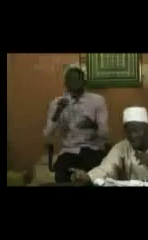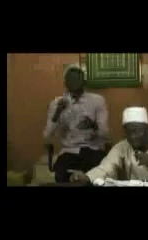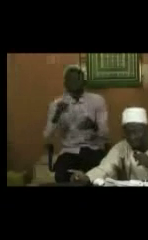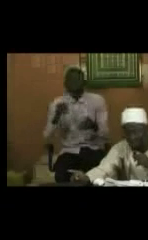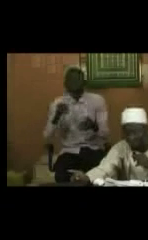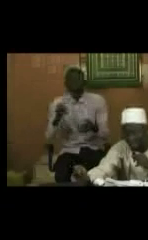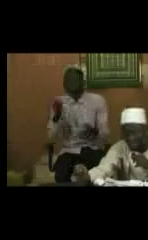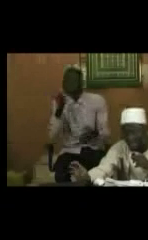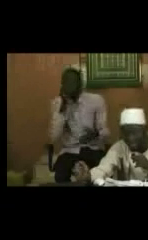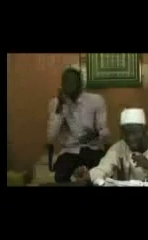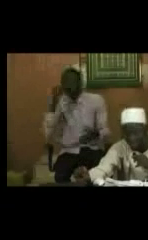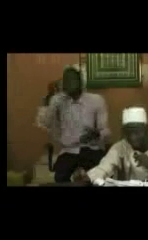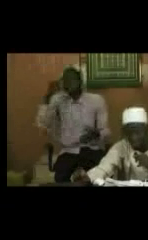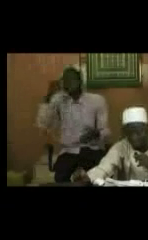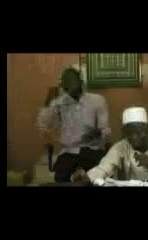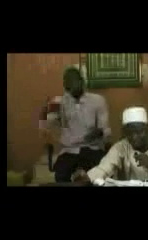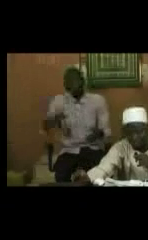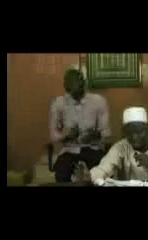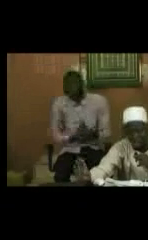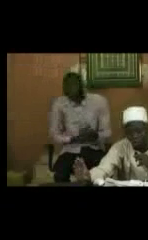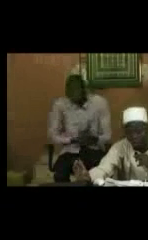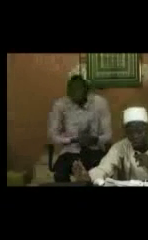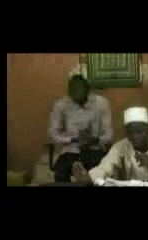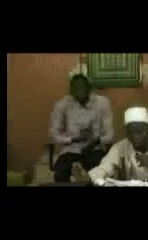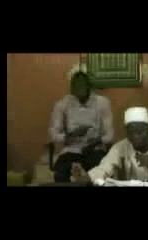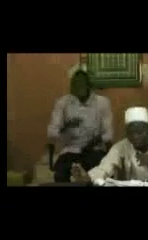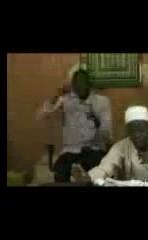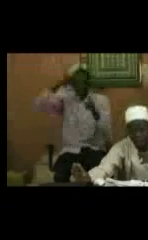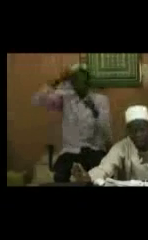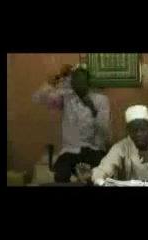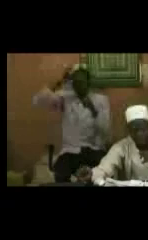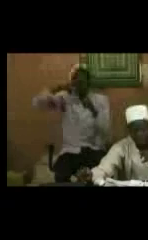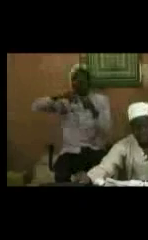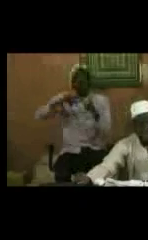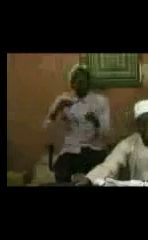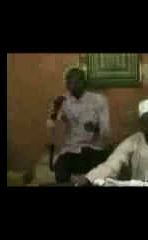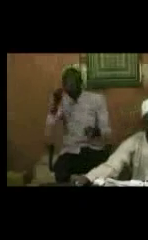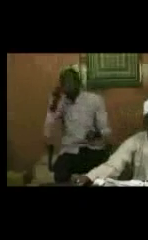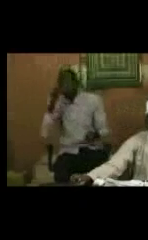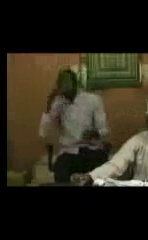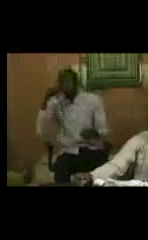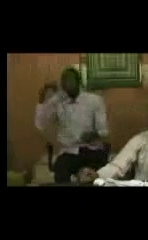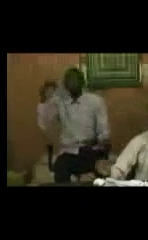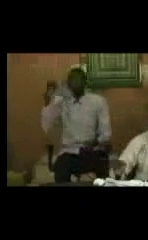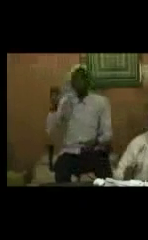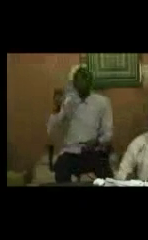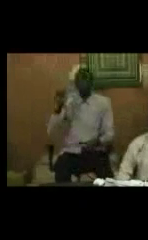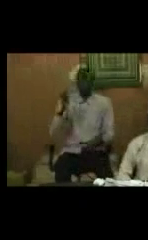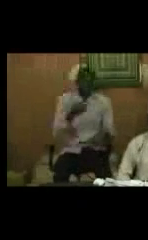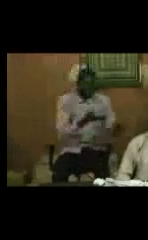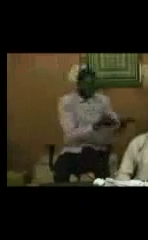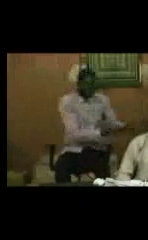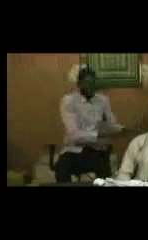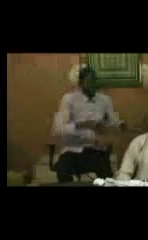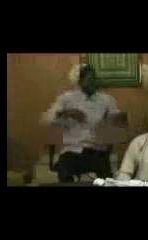waddam ati eje ewo ni okun bete ewo si ni eje toyib